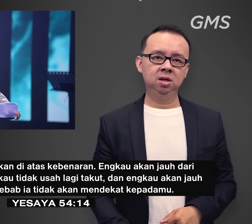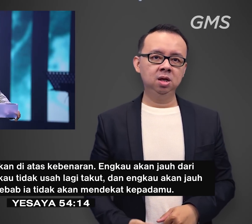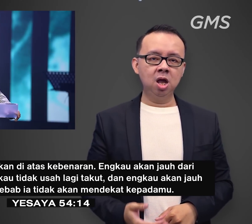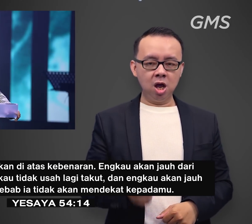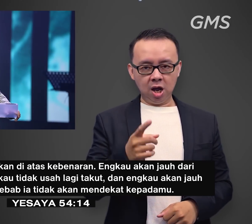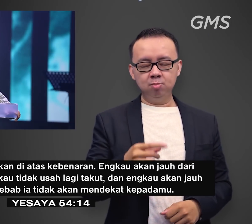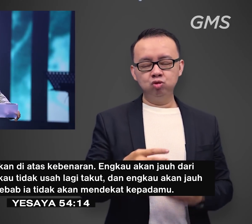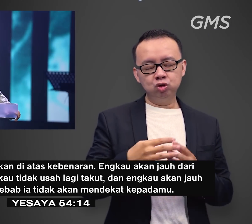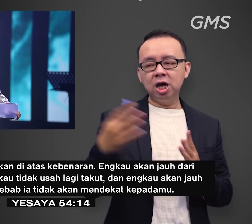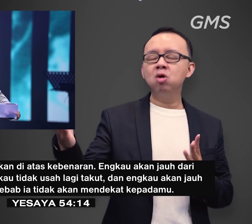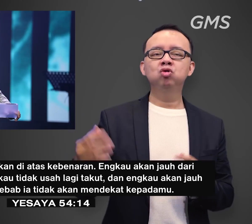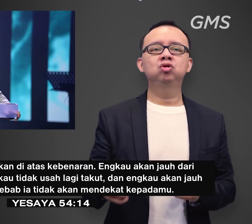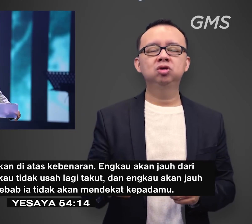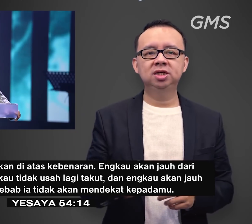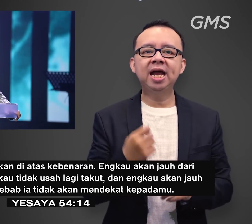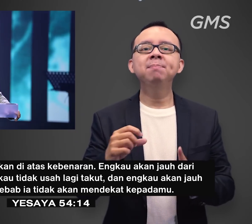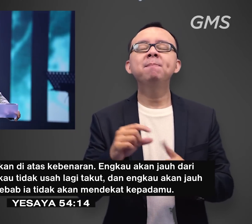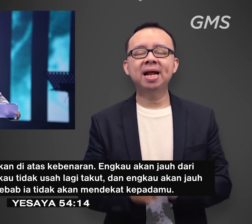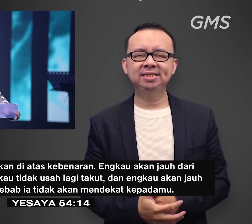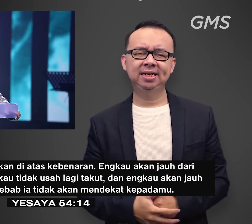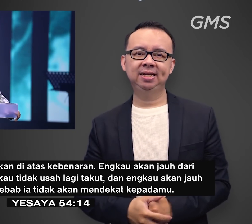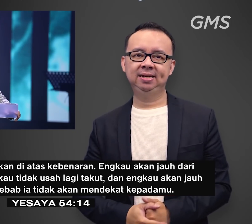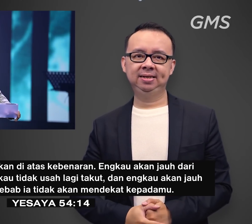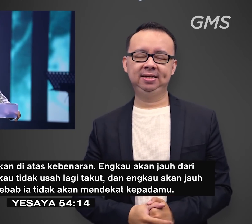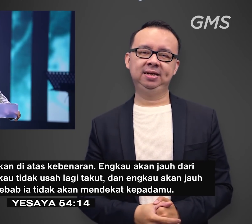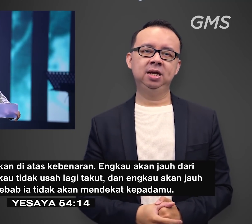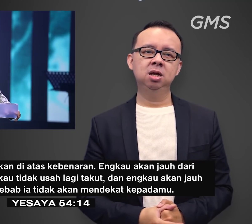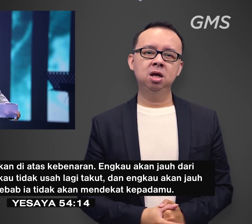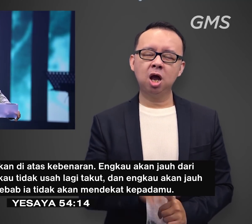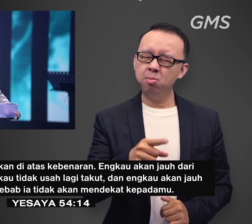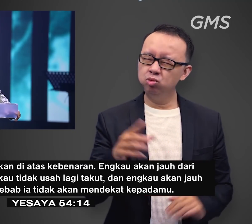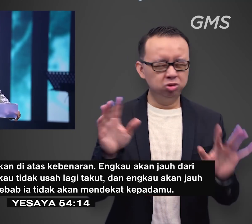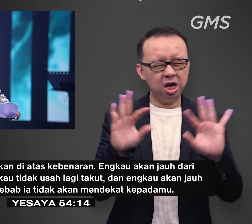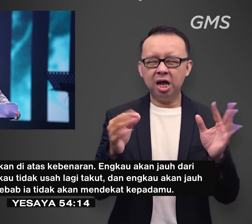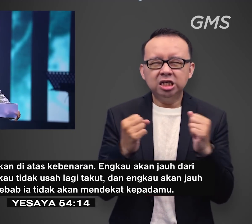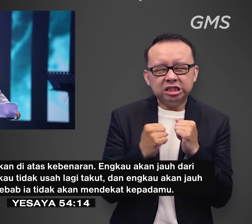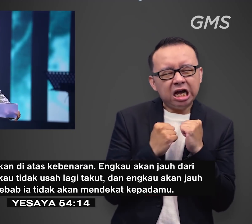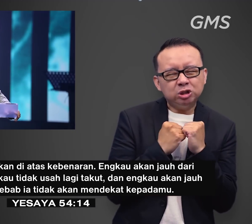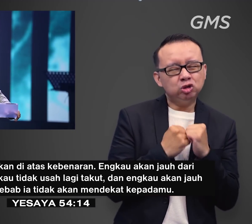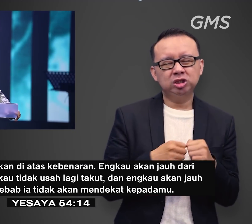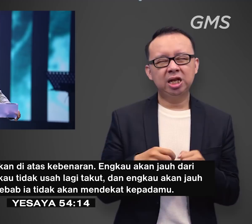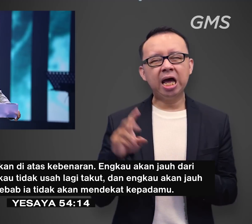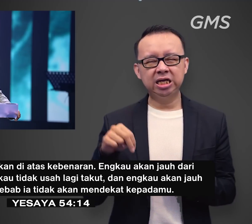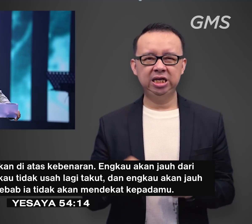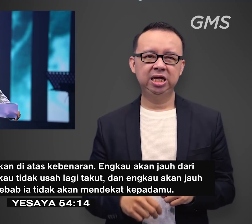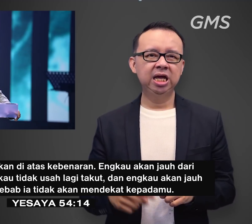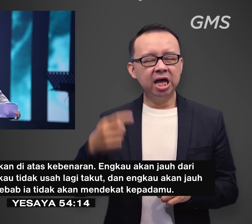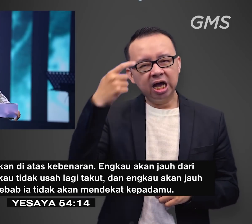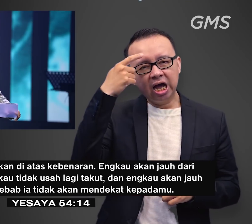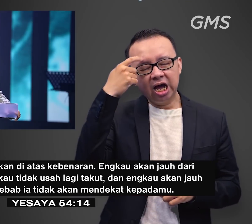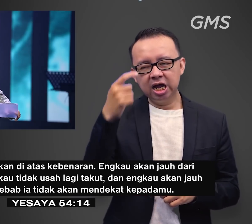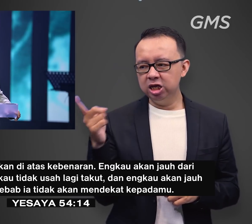dari pemerasan. Sebab engkau tidak usah lagi takut. Dan engkau akan jauh dari kekejutan. Sebab ia tidak